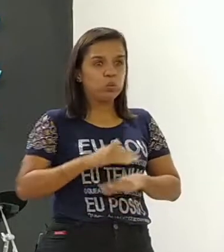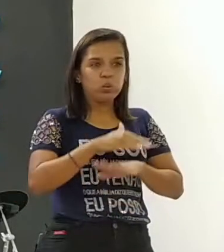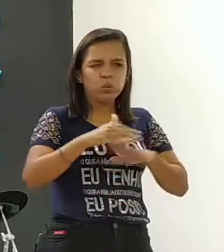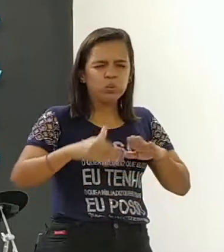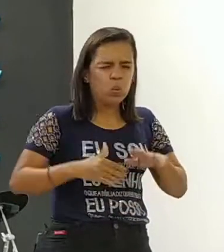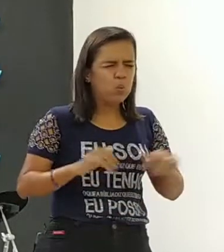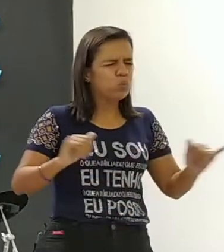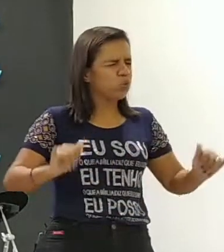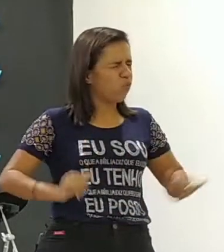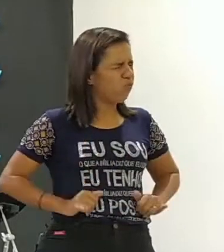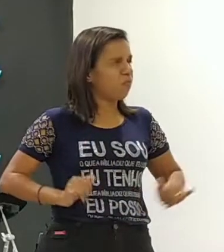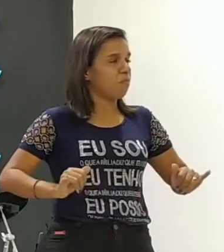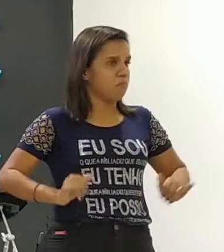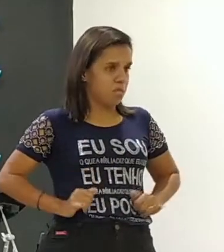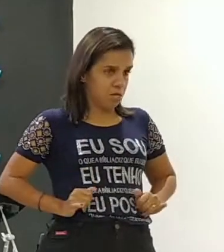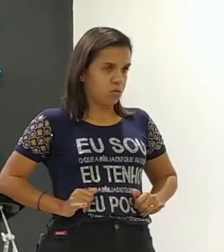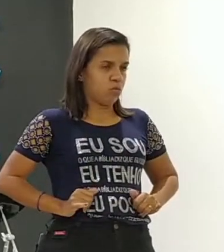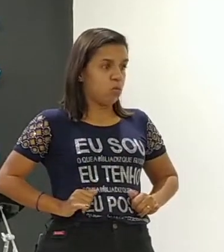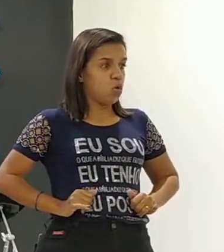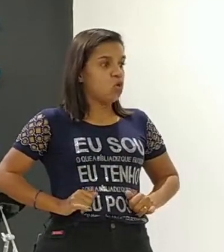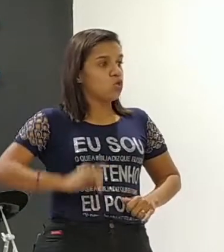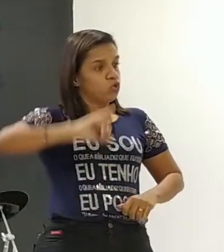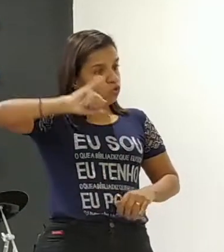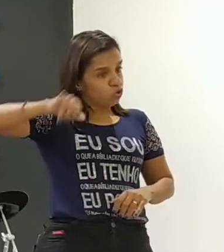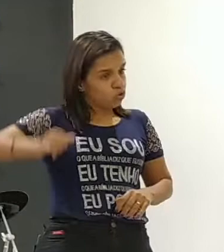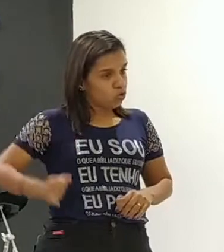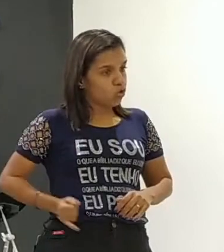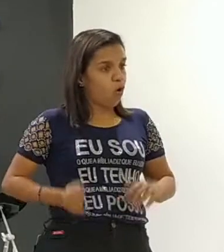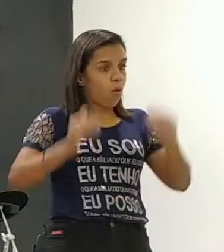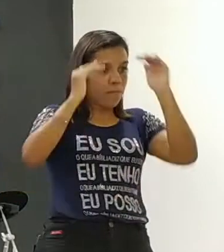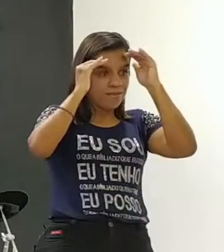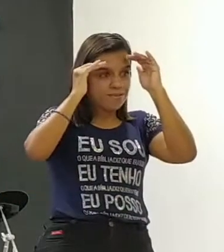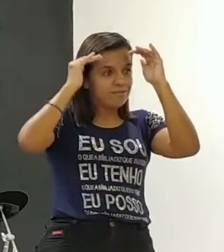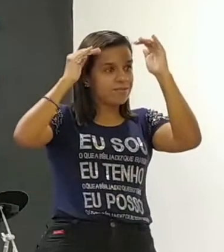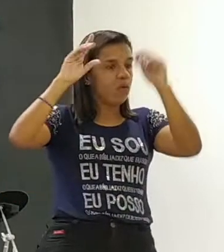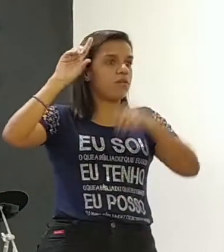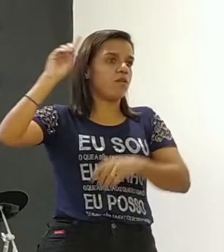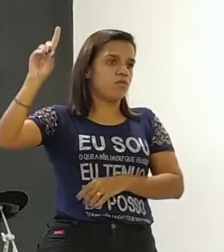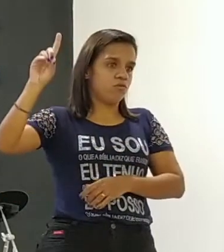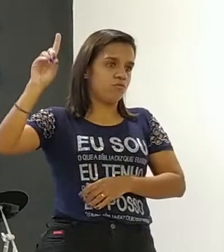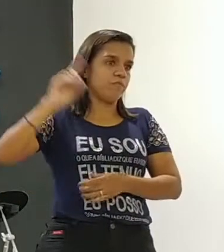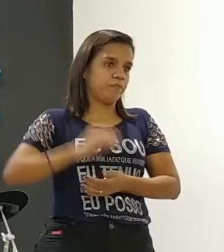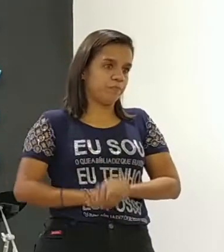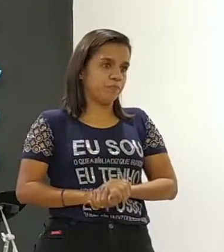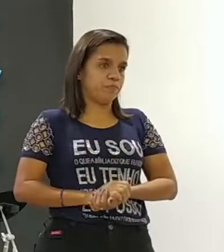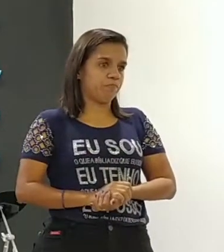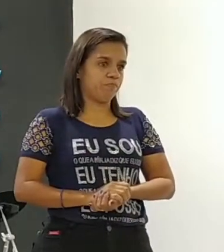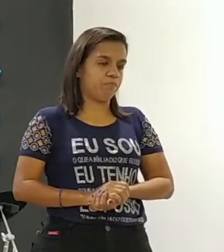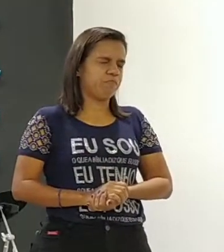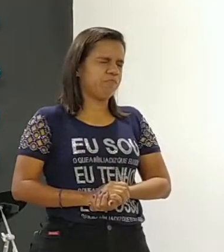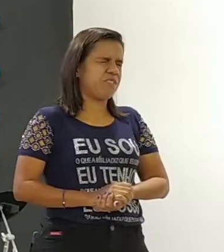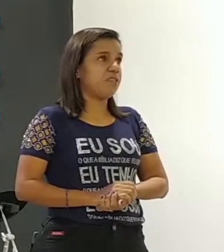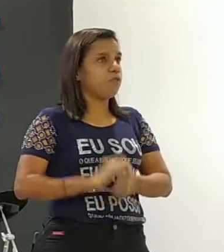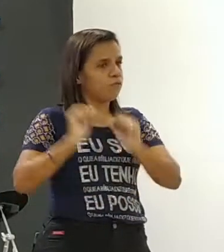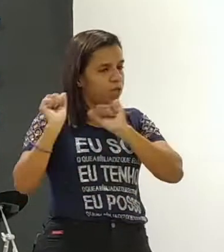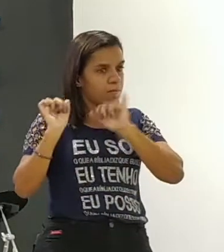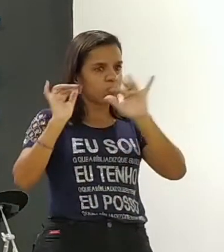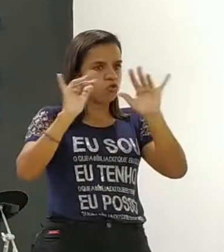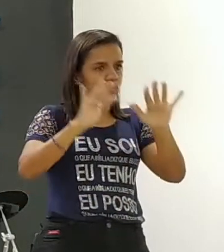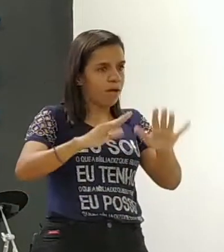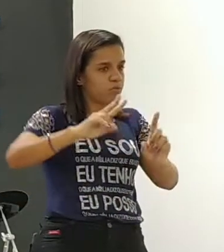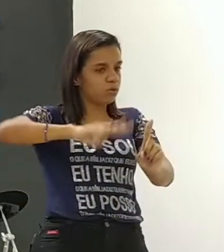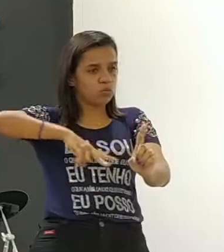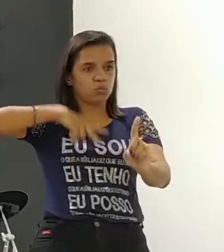tudo que ele tinha e muito mais. Sabe por quê? Porque Deus não deve nada a ninguém. Mas a gente precisa entender uma